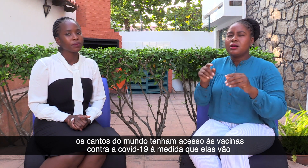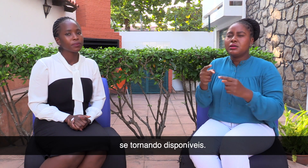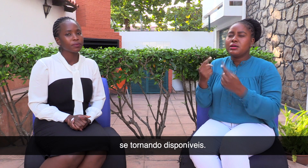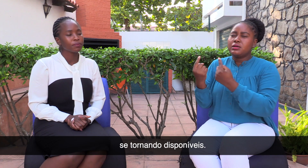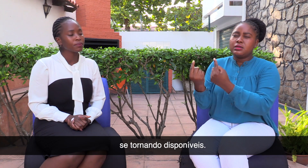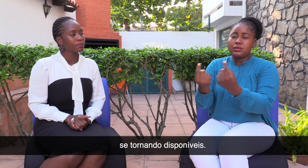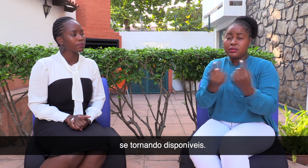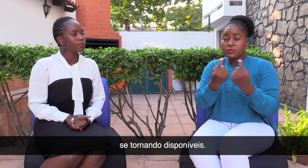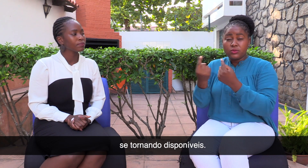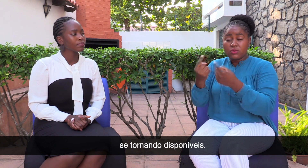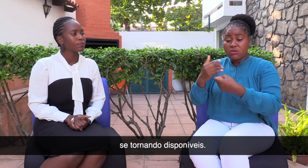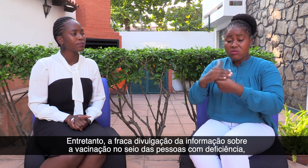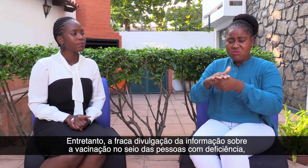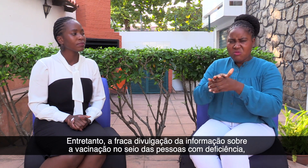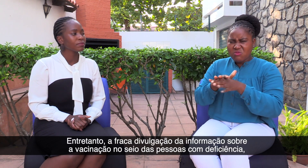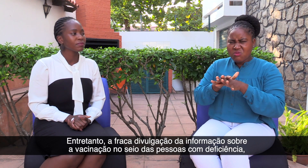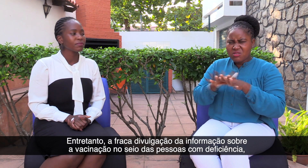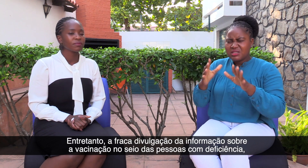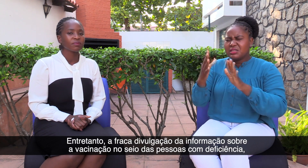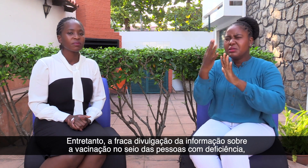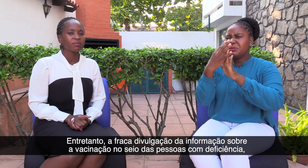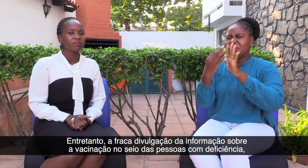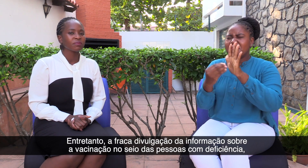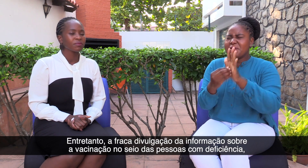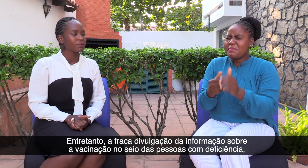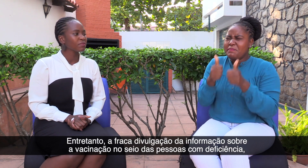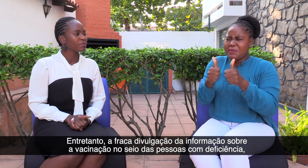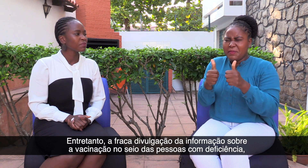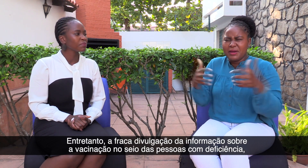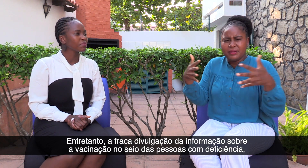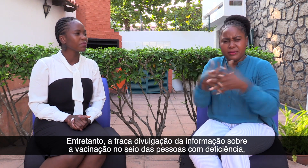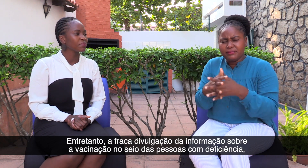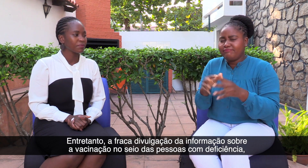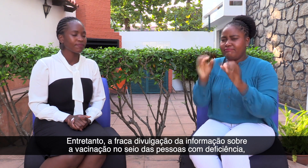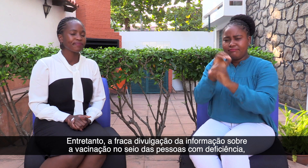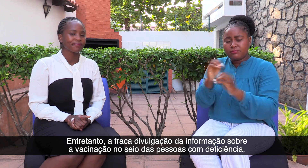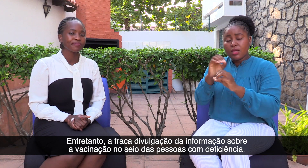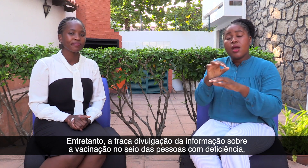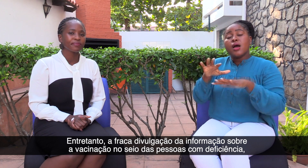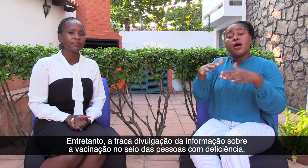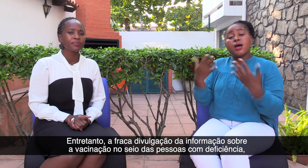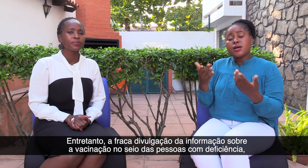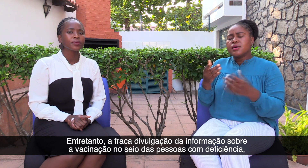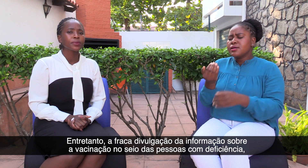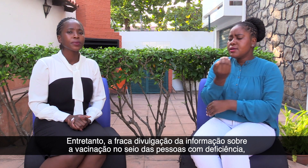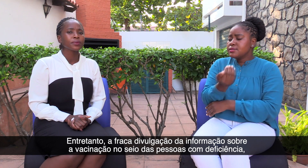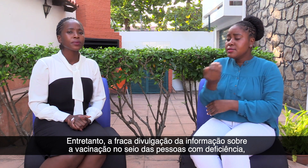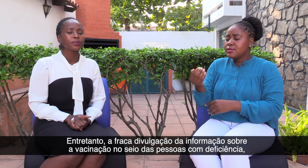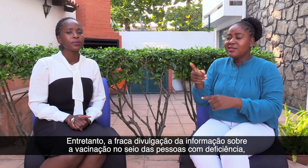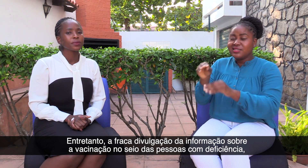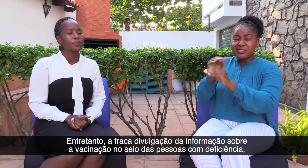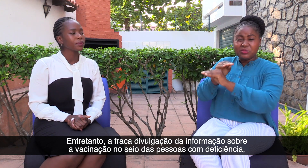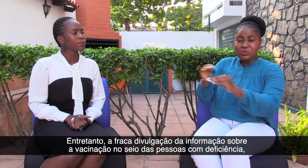elas vão se tornando disponíveis. Entretanto, a fraca divulgação da informação sobre a vacinação no seio das pessoas